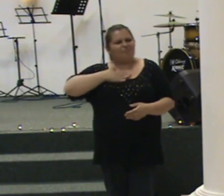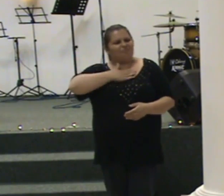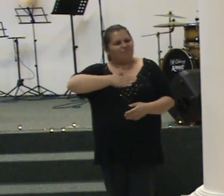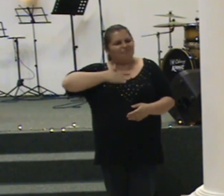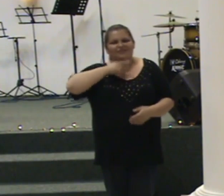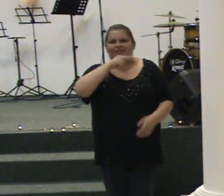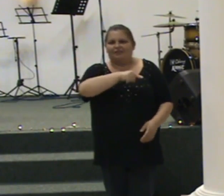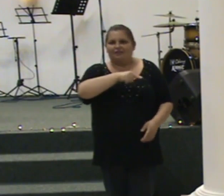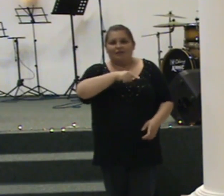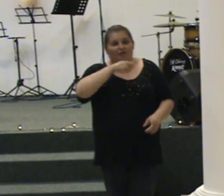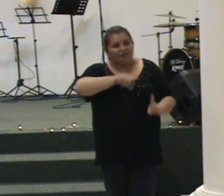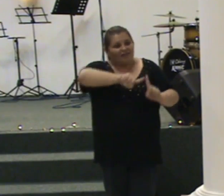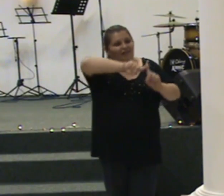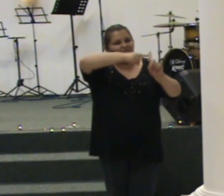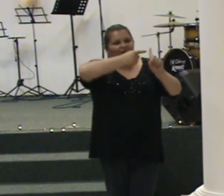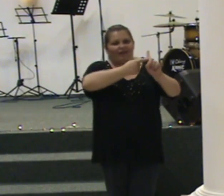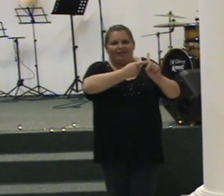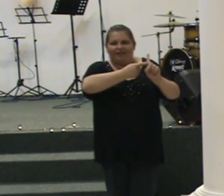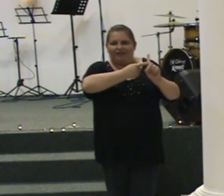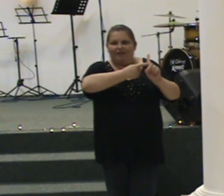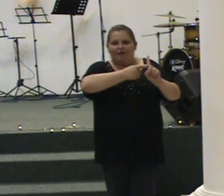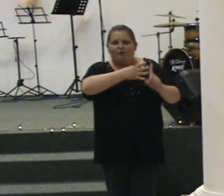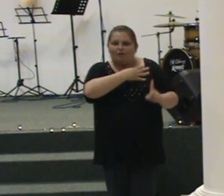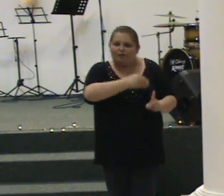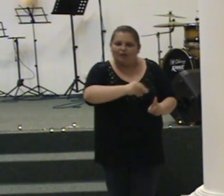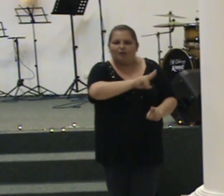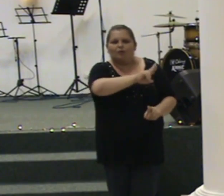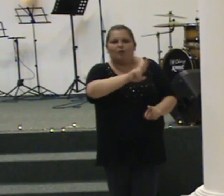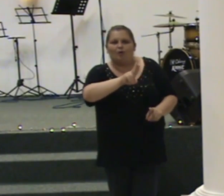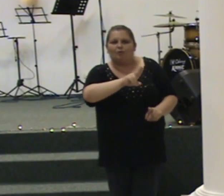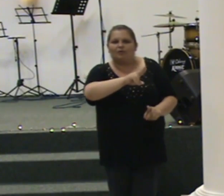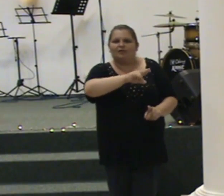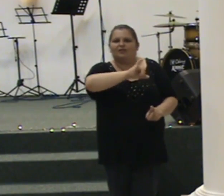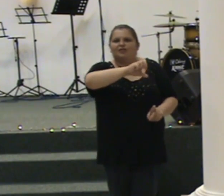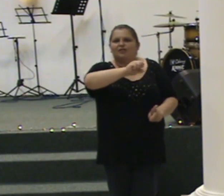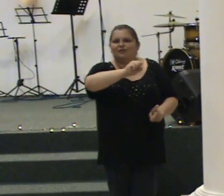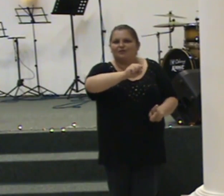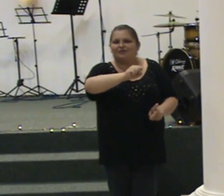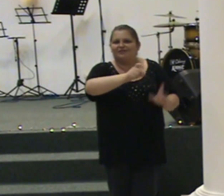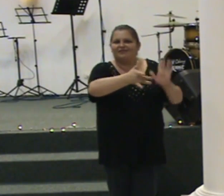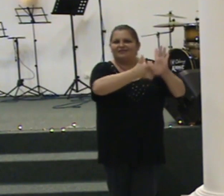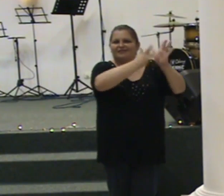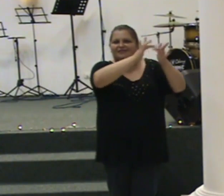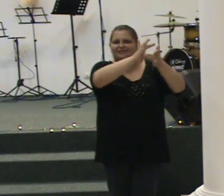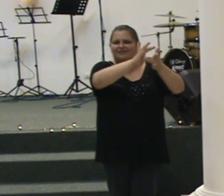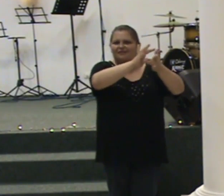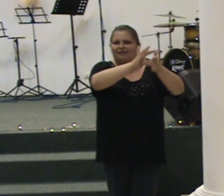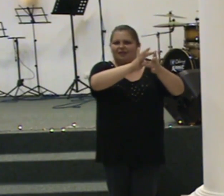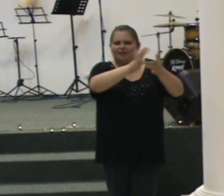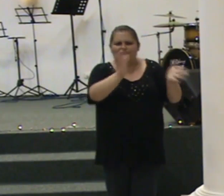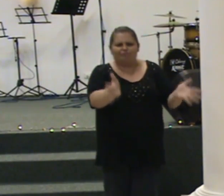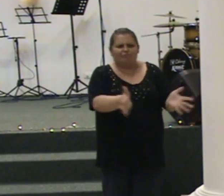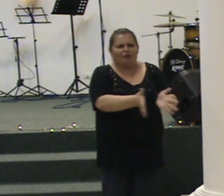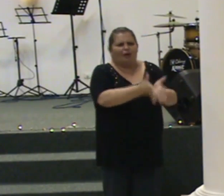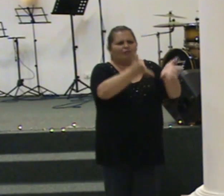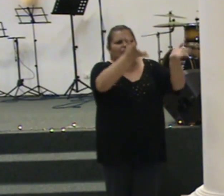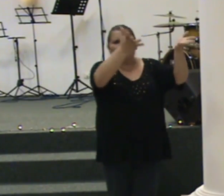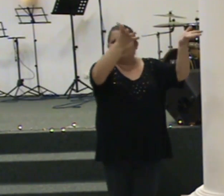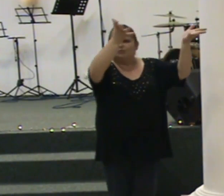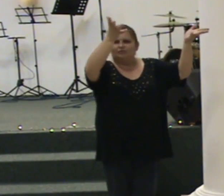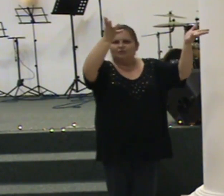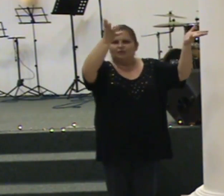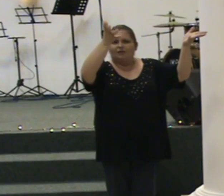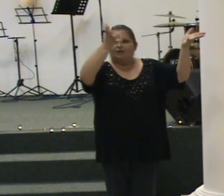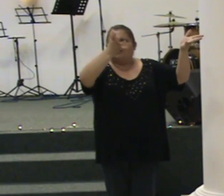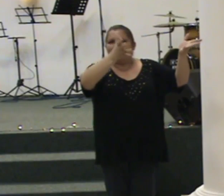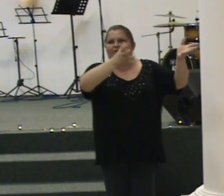Ficarás grávida e darás à luz a um filho, a quem darás o nome de Jesus. Ele será grande e